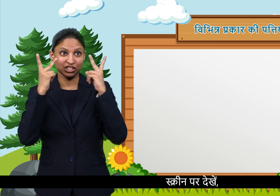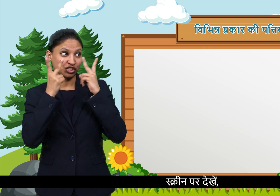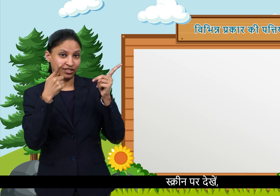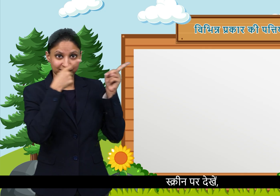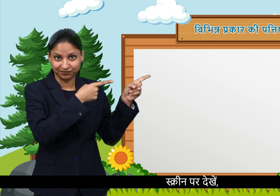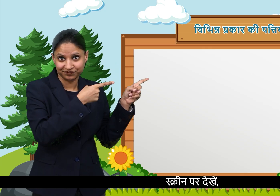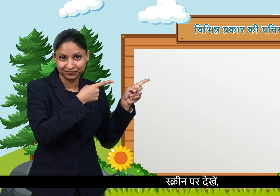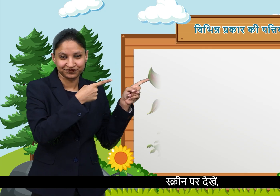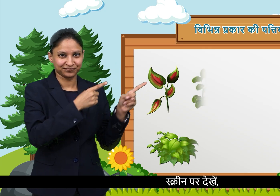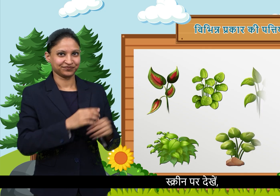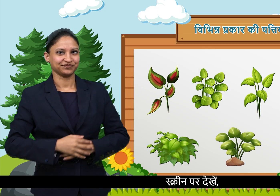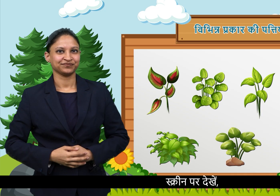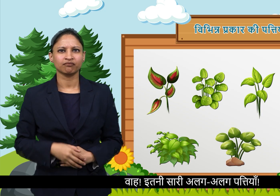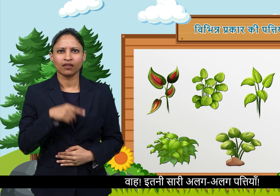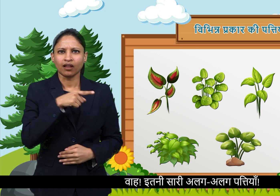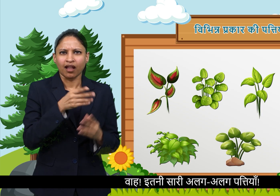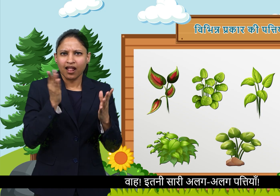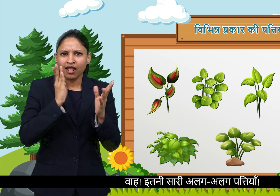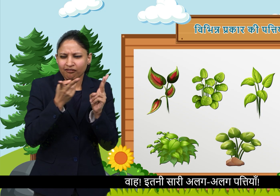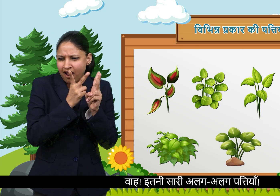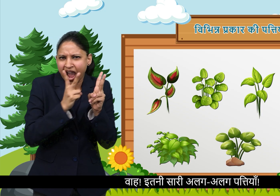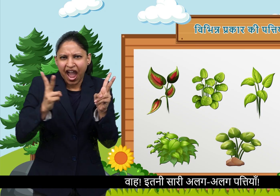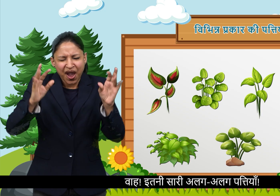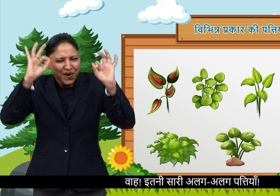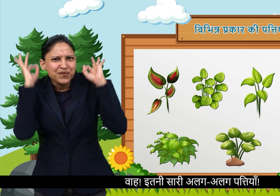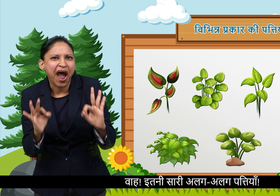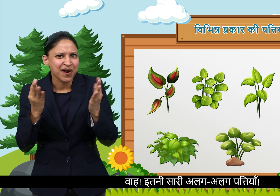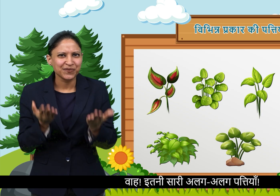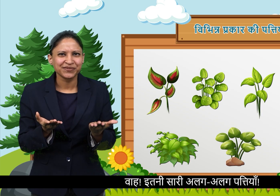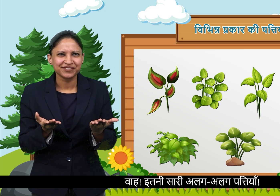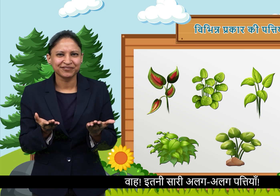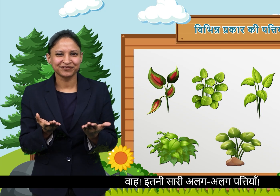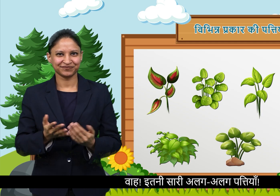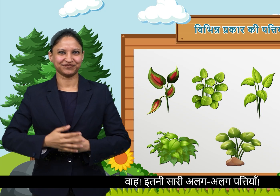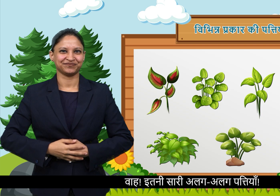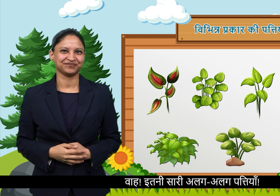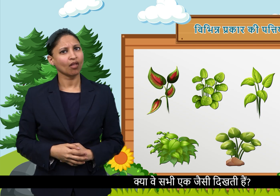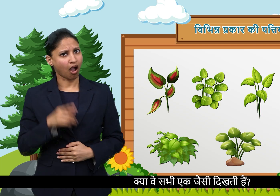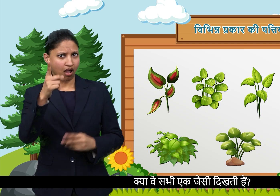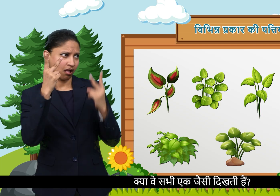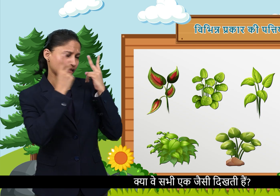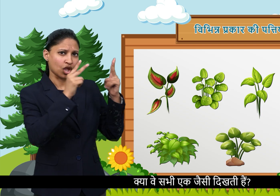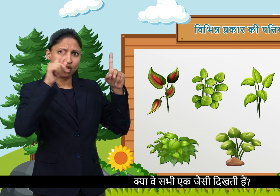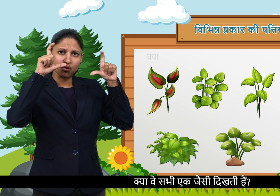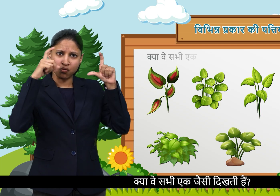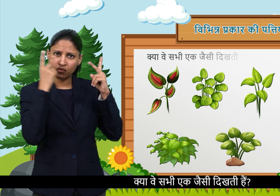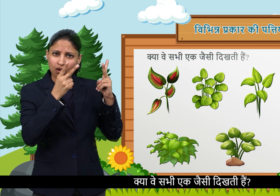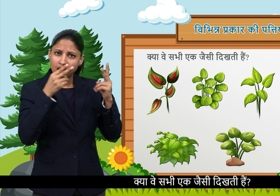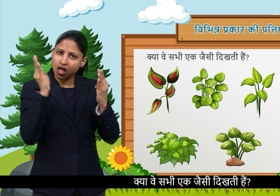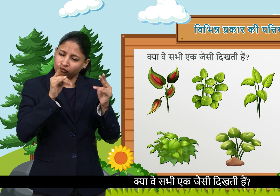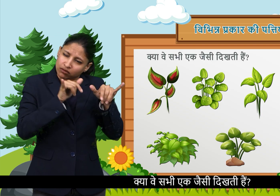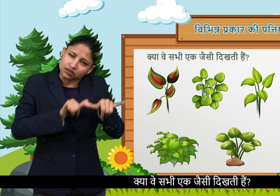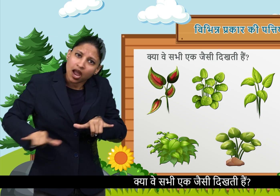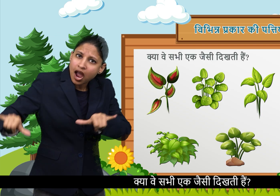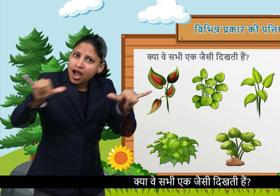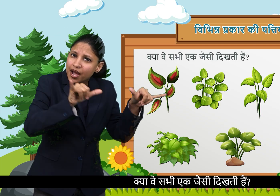स्क्रीन पर देखें। वाह, इतनी सारी अलग अलग पत्तियां। क्या वे सभी एक जैसी दिखती